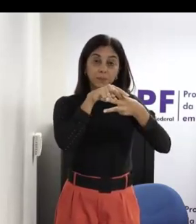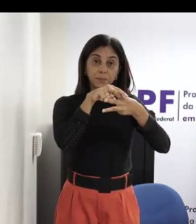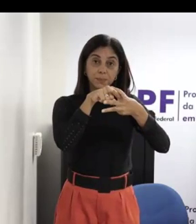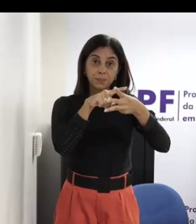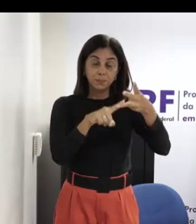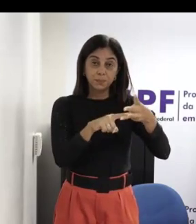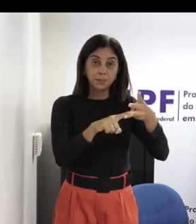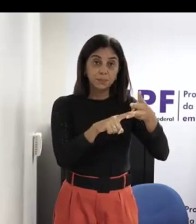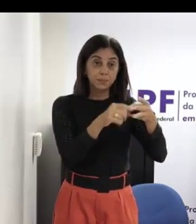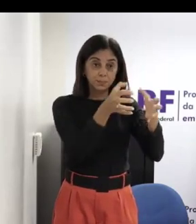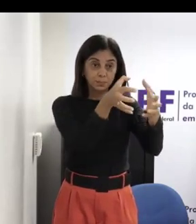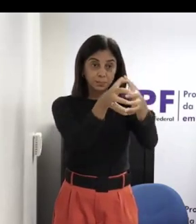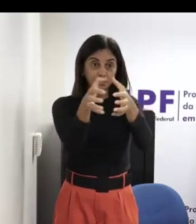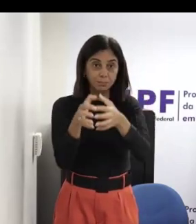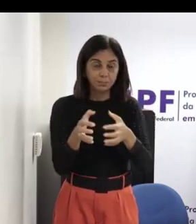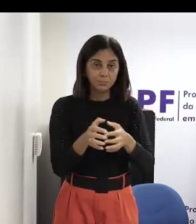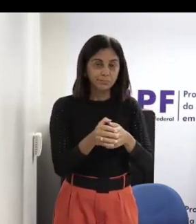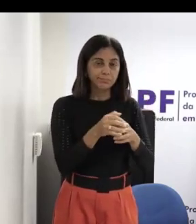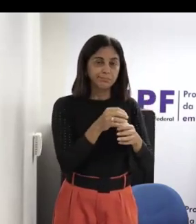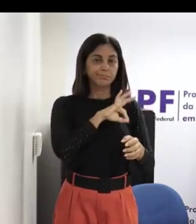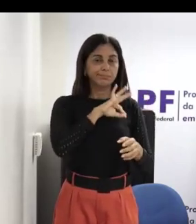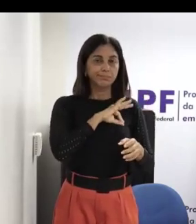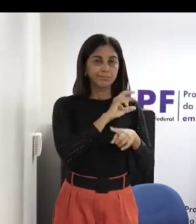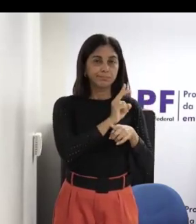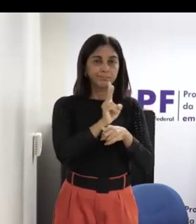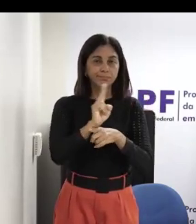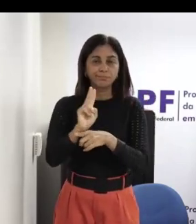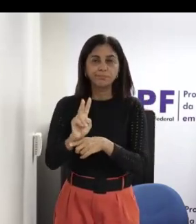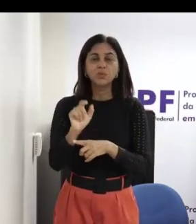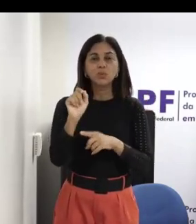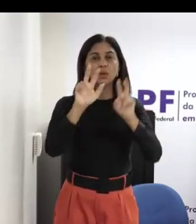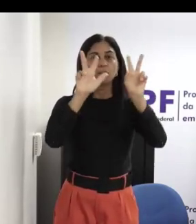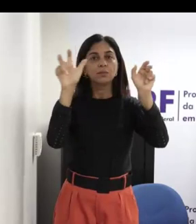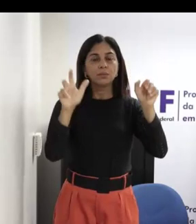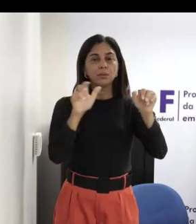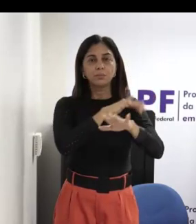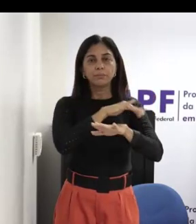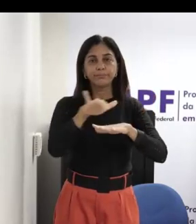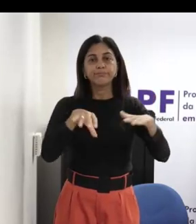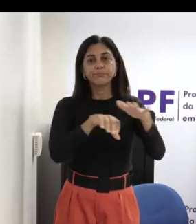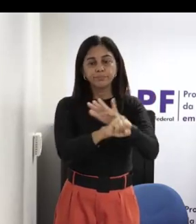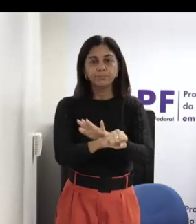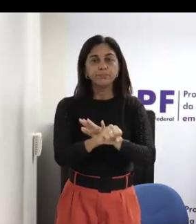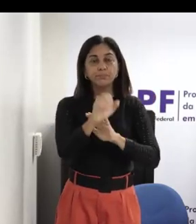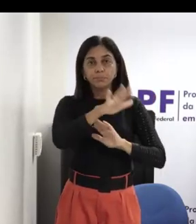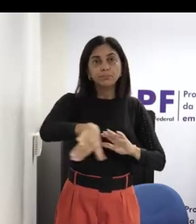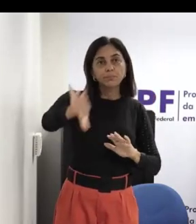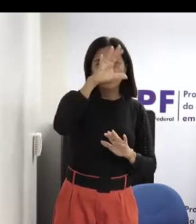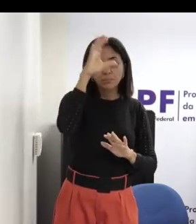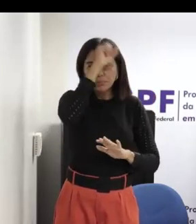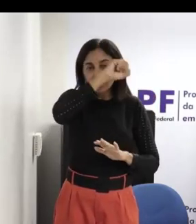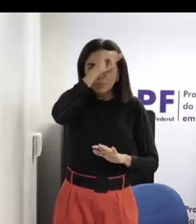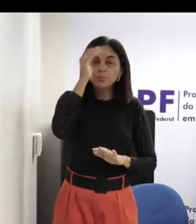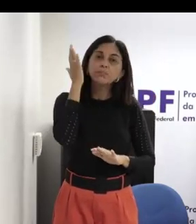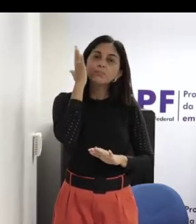abordando o trânsito e trazendo essa temática para todos da Cidade de Santarém eh trazer